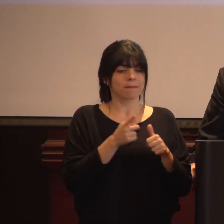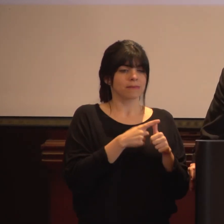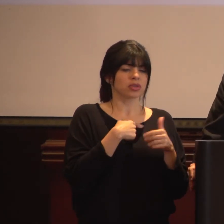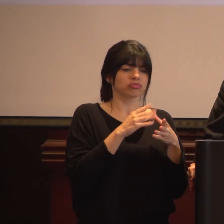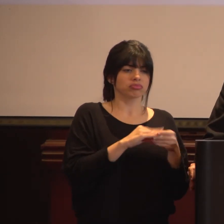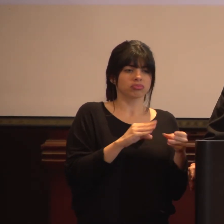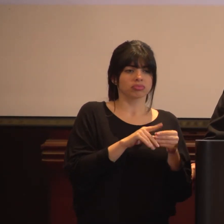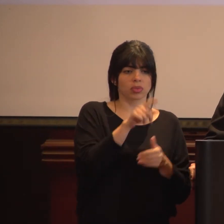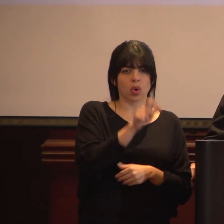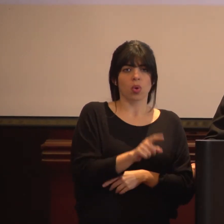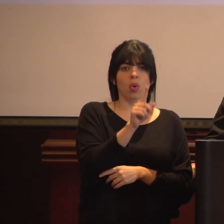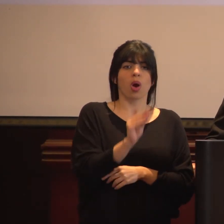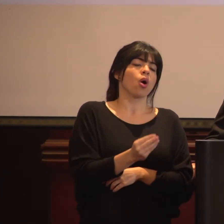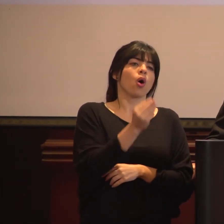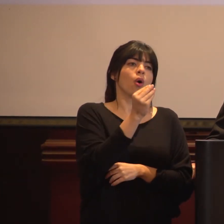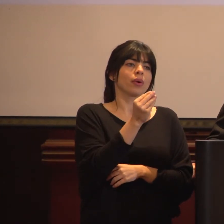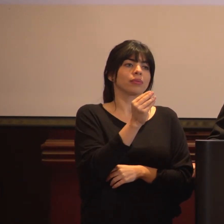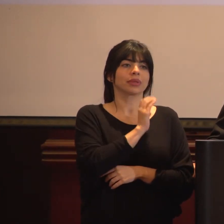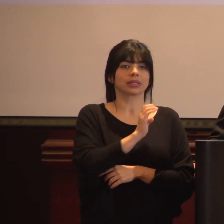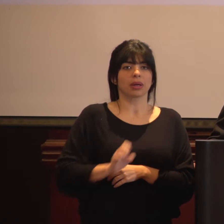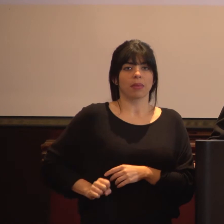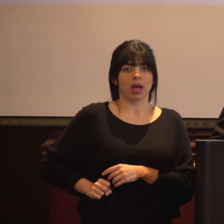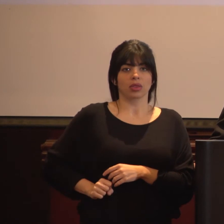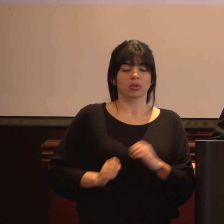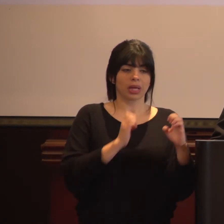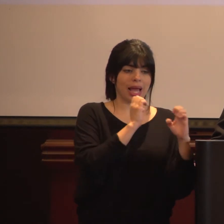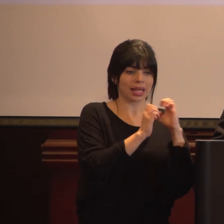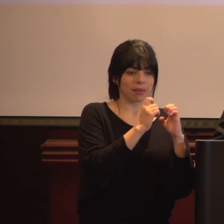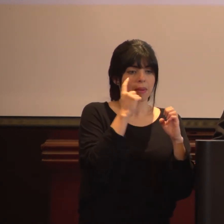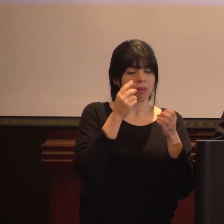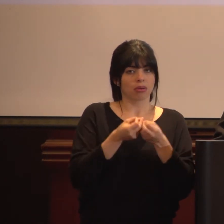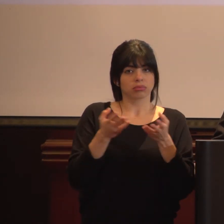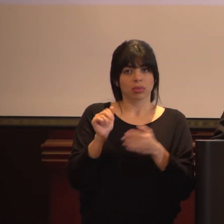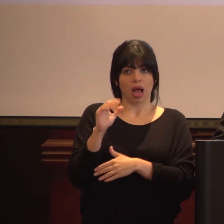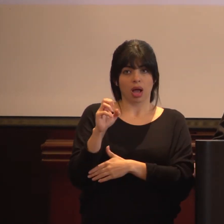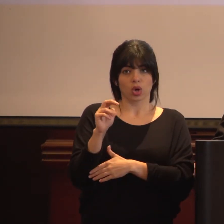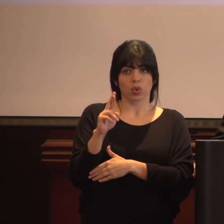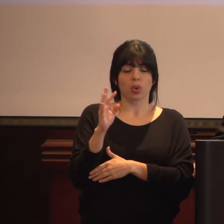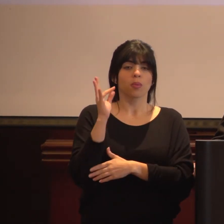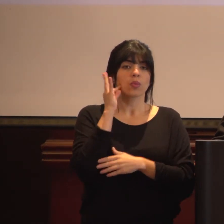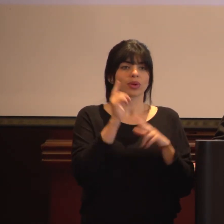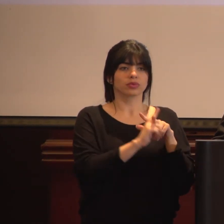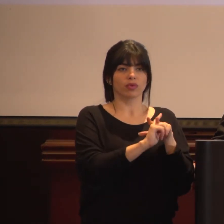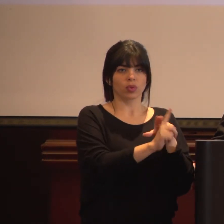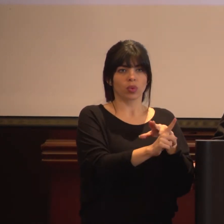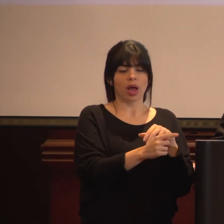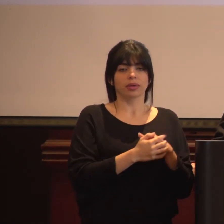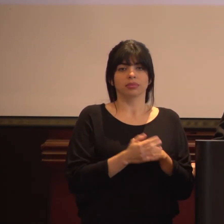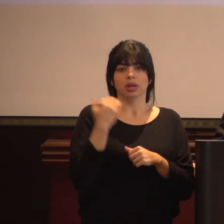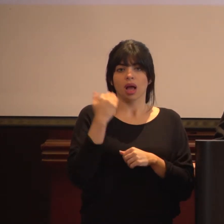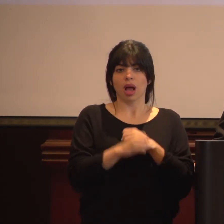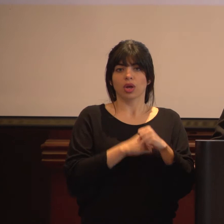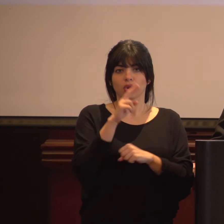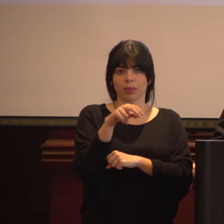historia de una joven salvadoreña que fue entrevistada para la publicación de nur mujeres en fuga del